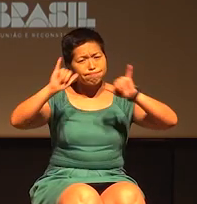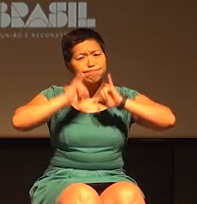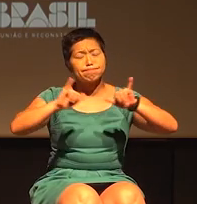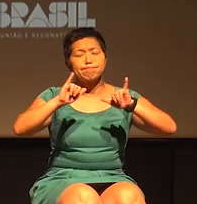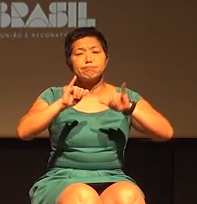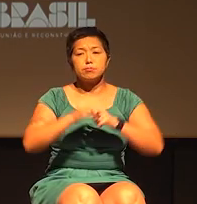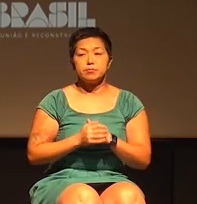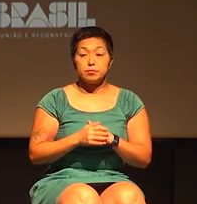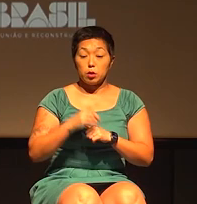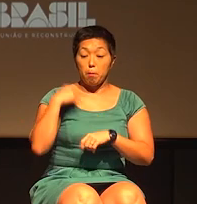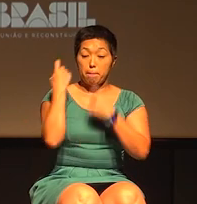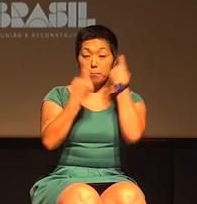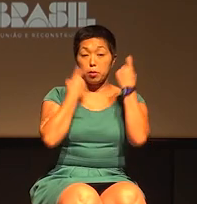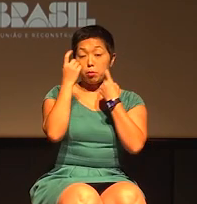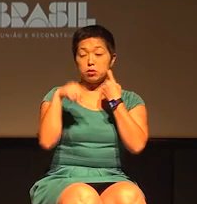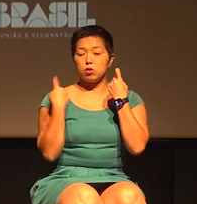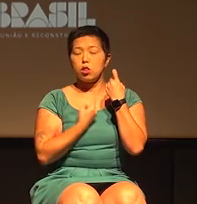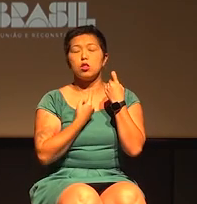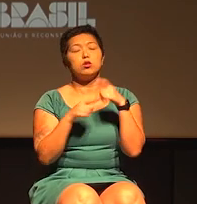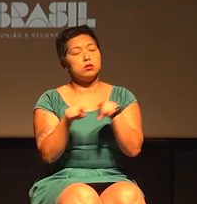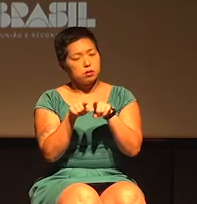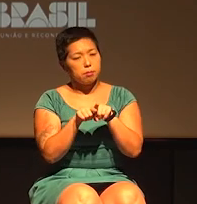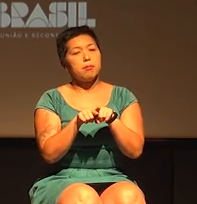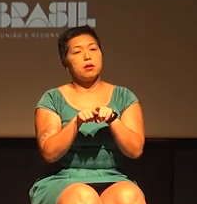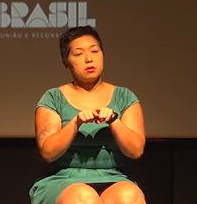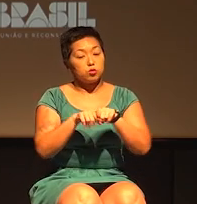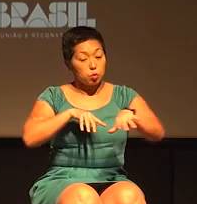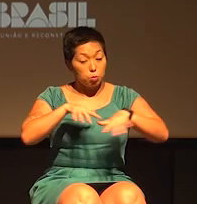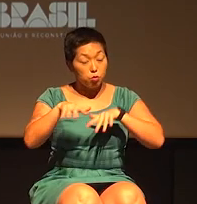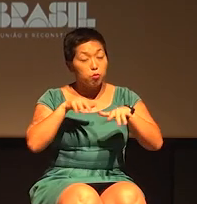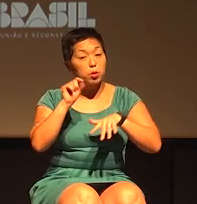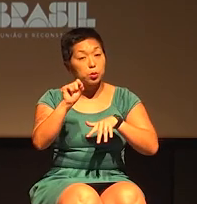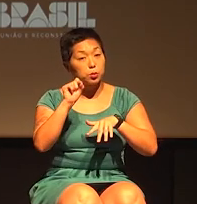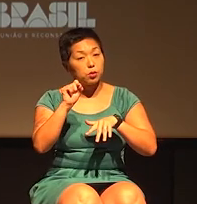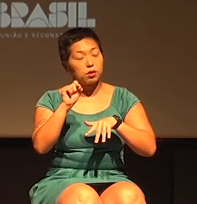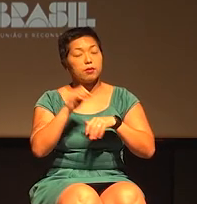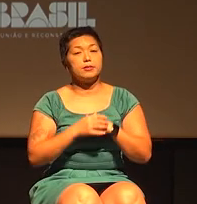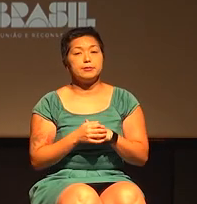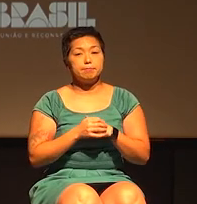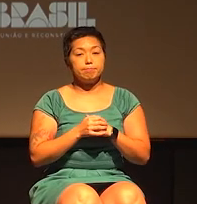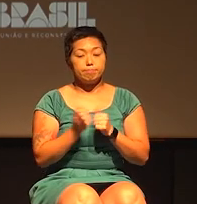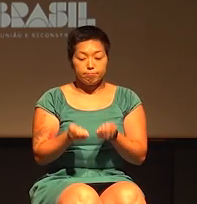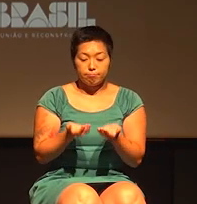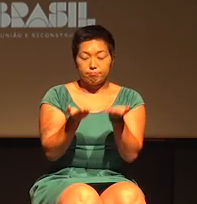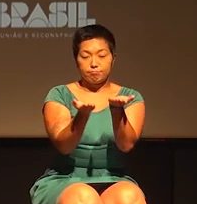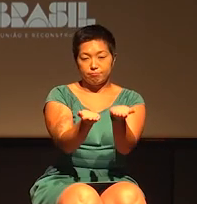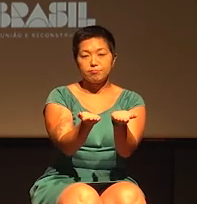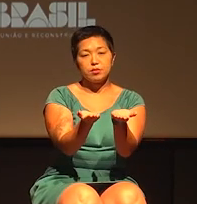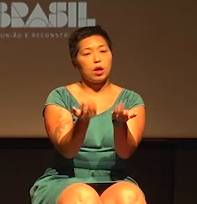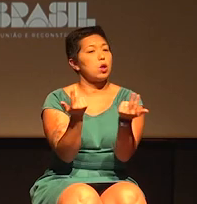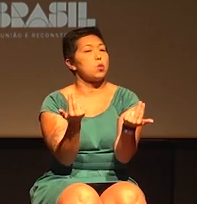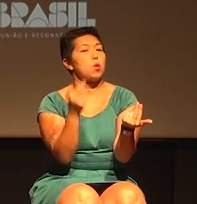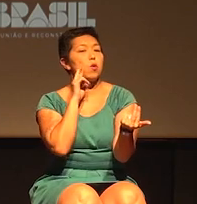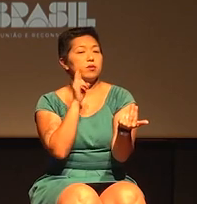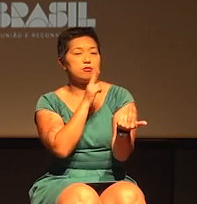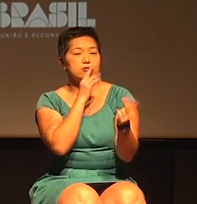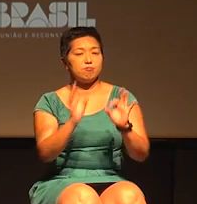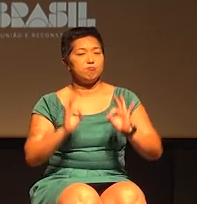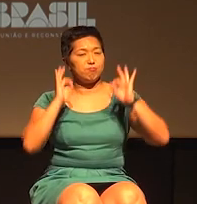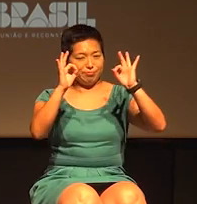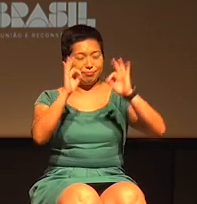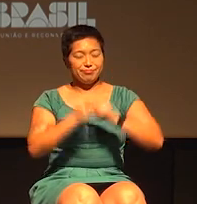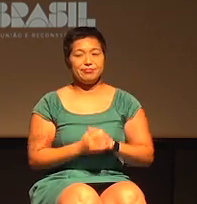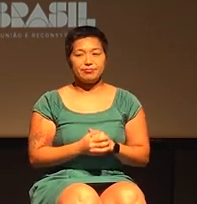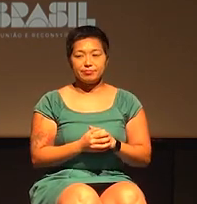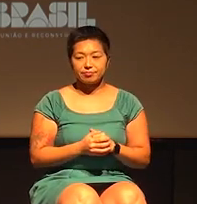uma das preocupações né Talita também do movimento de servir né como se fosse um restaurante né